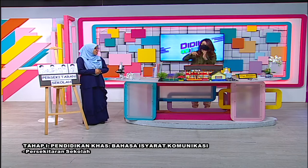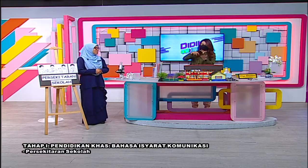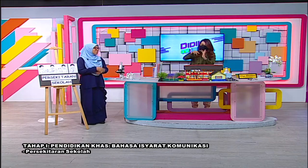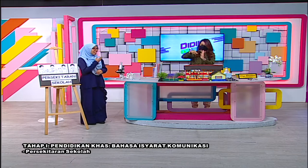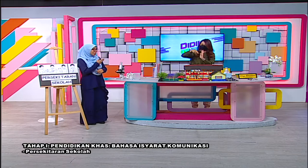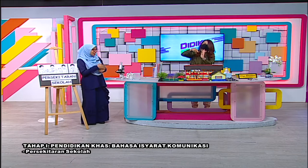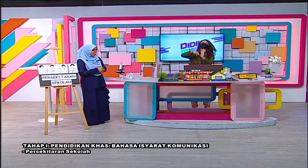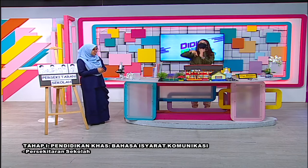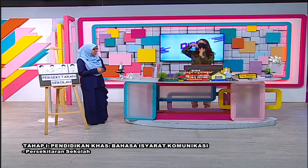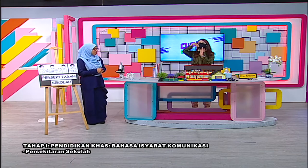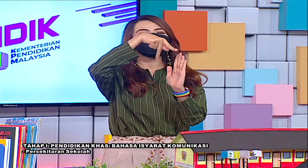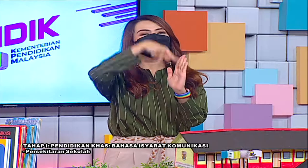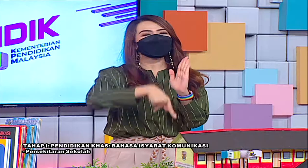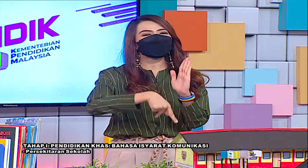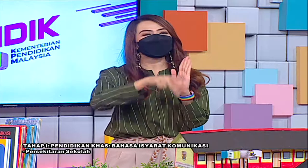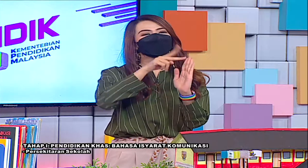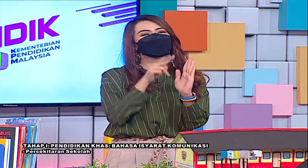cuba Kak Eli buat. Okey,